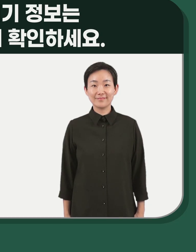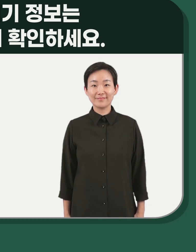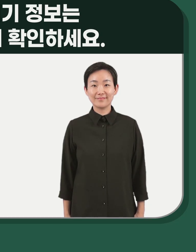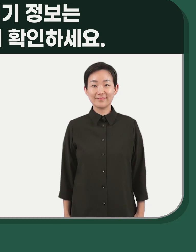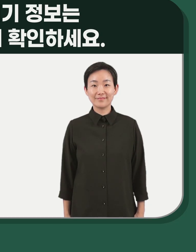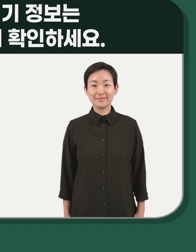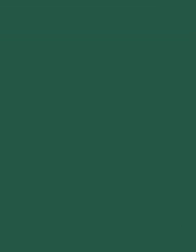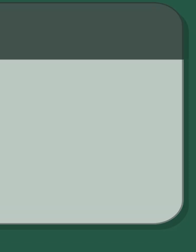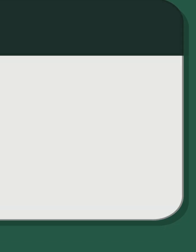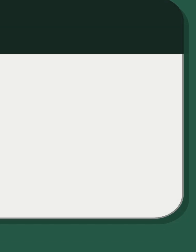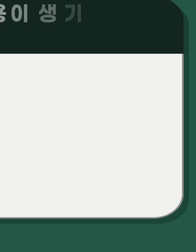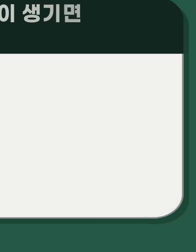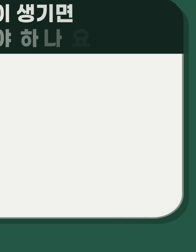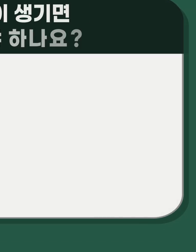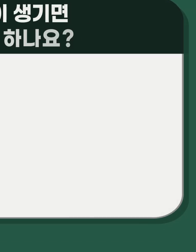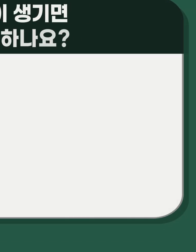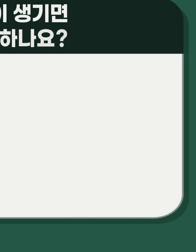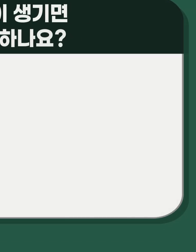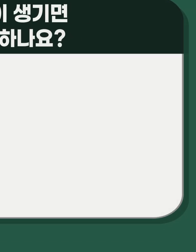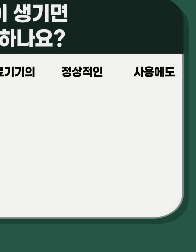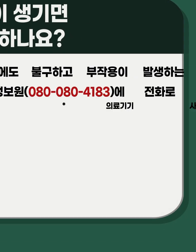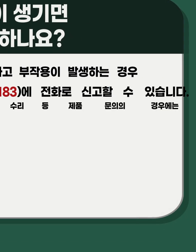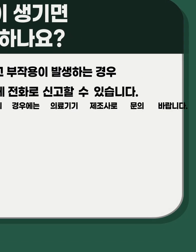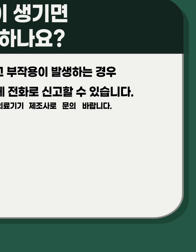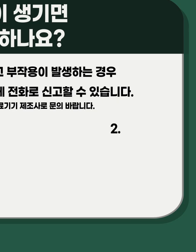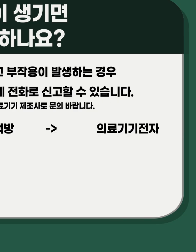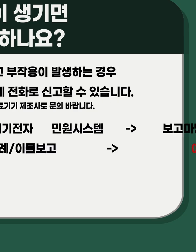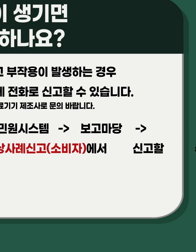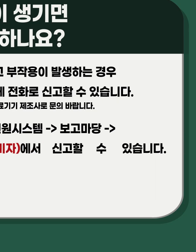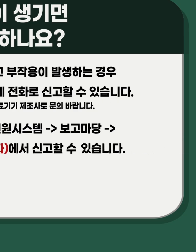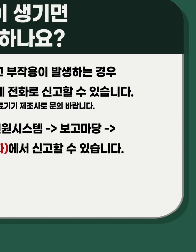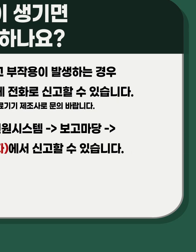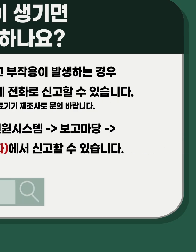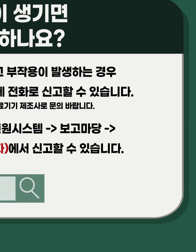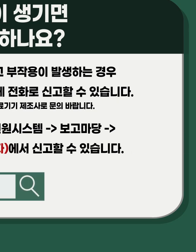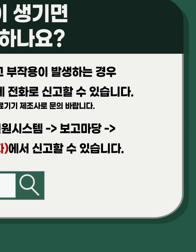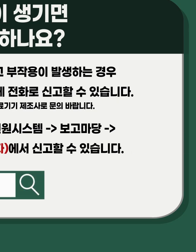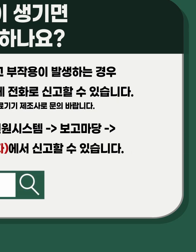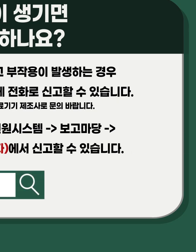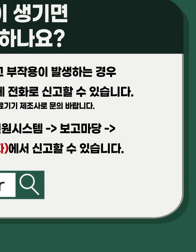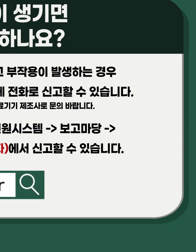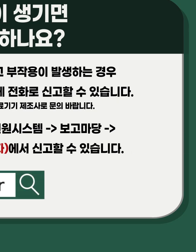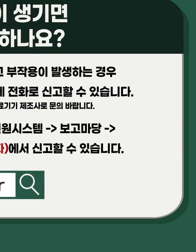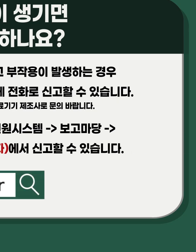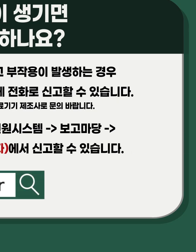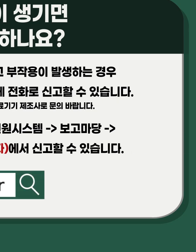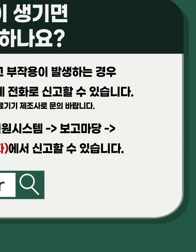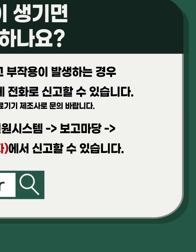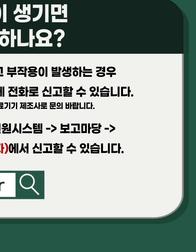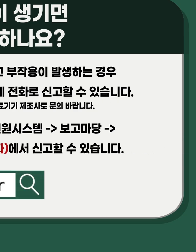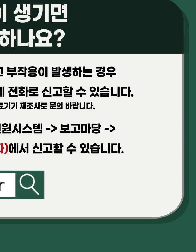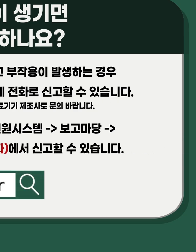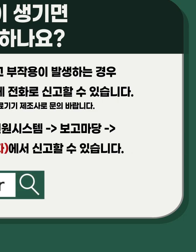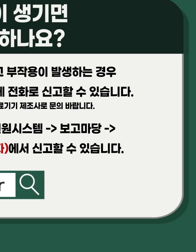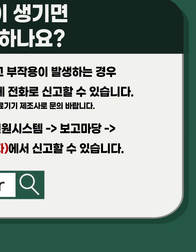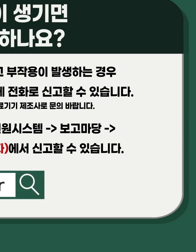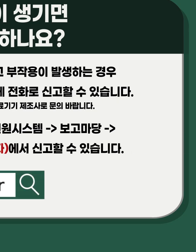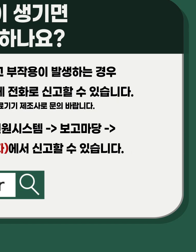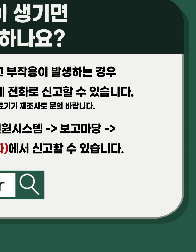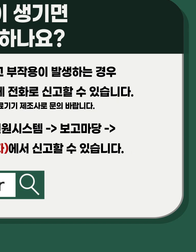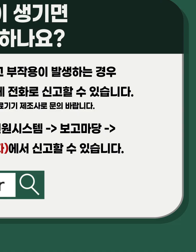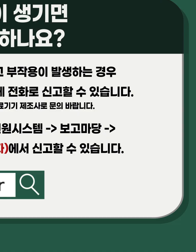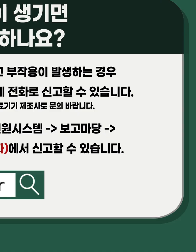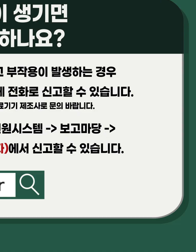emedi.mfds.go.kr을 검색하세요. 의료기기 부작용이 생기면 어디에 신고해야 하나요? 1.